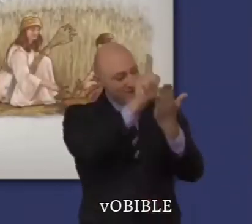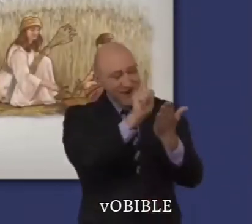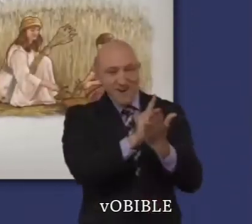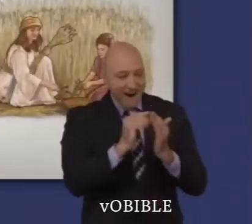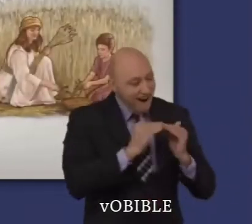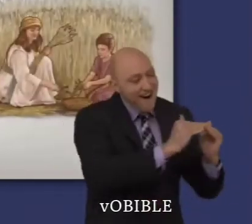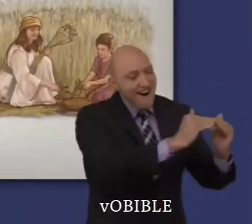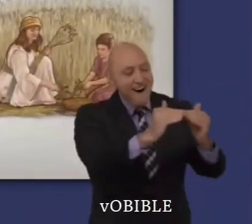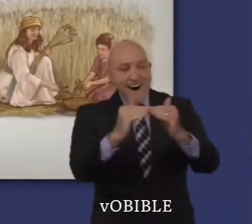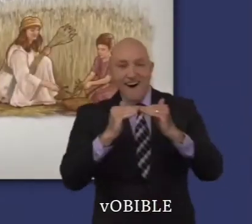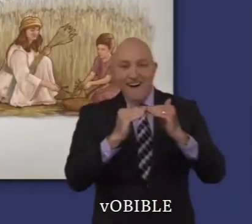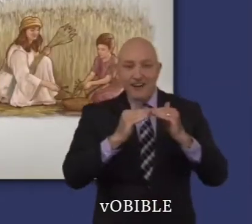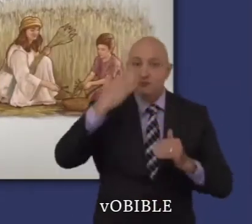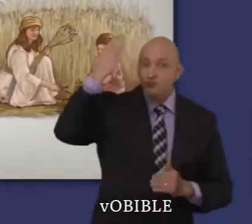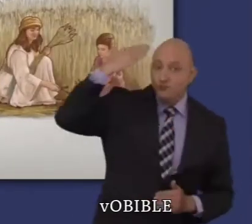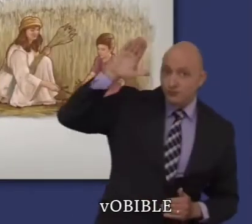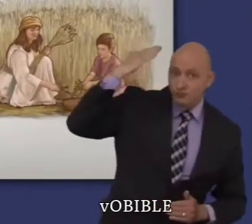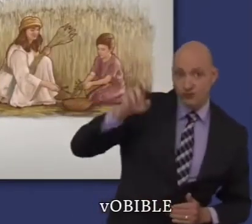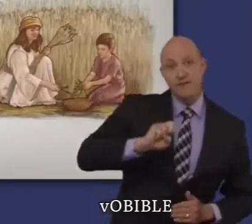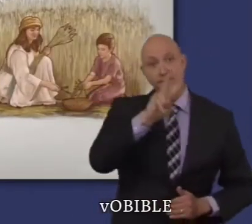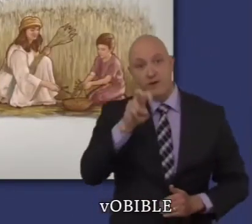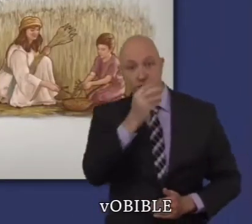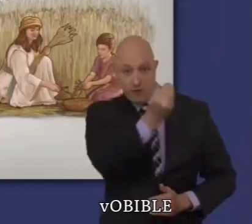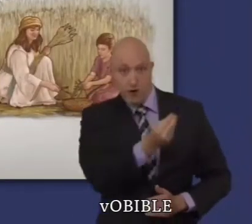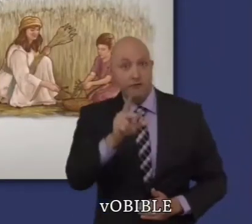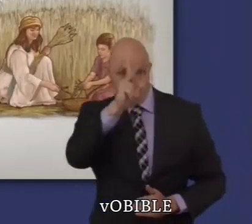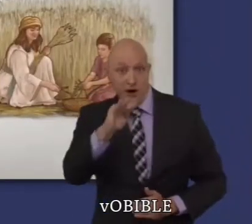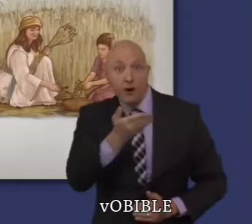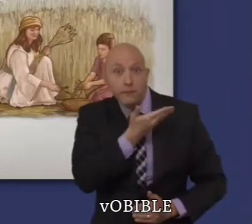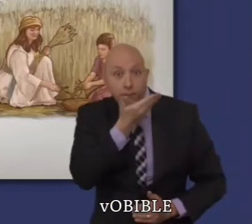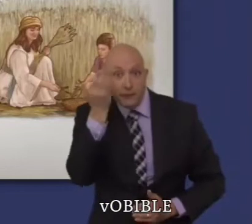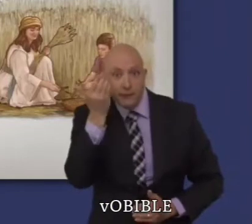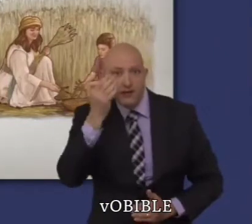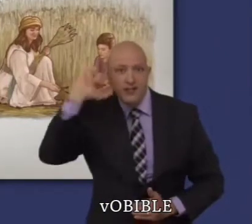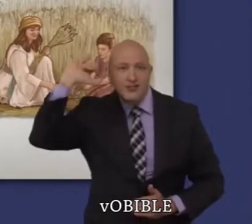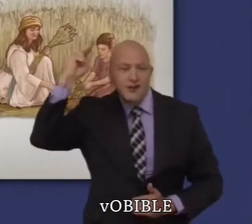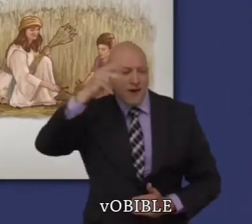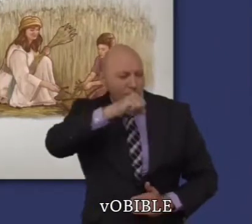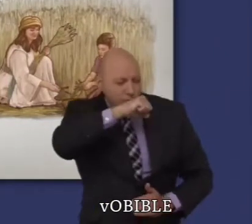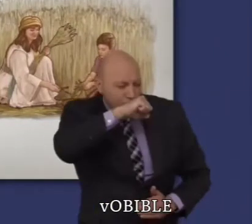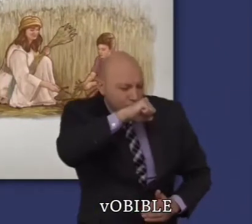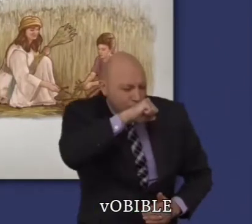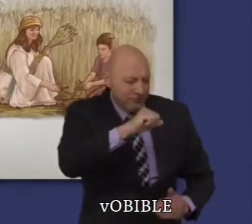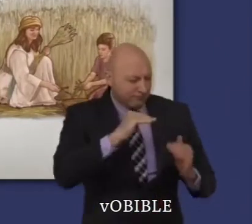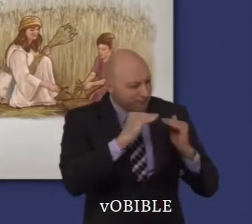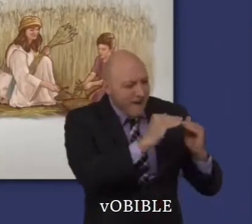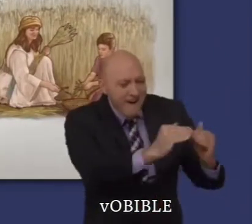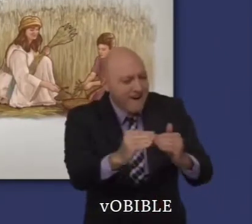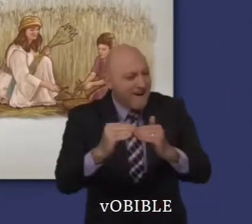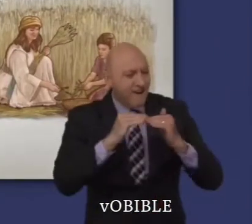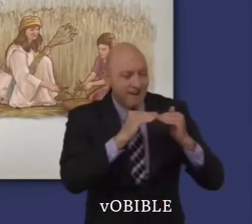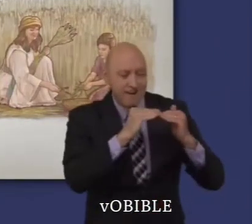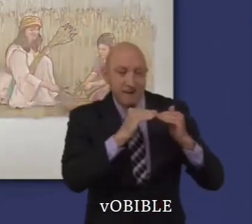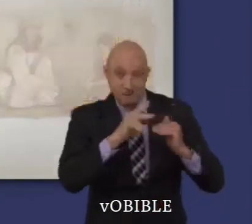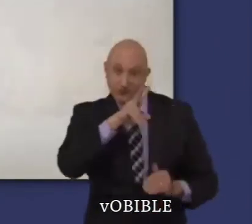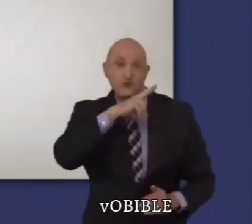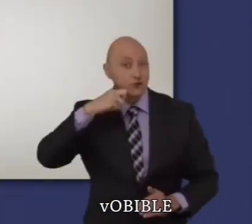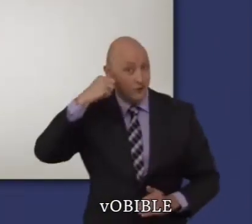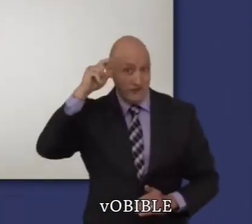rencontraient de nombreuses difficultés. Mais en Israël, la loi de Jéhovah s'appliquait à tous et profitait à